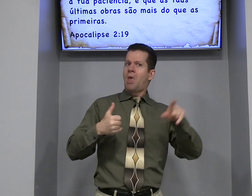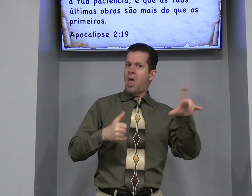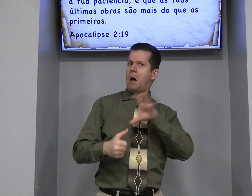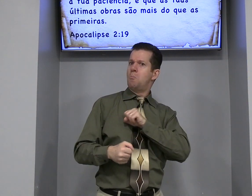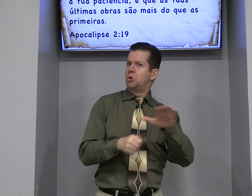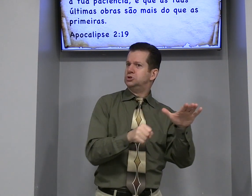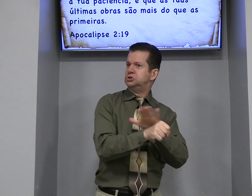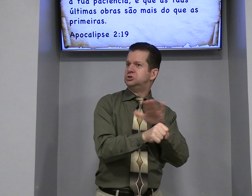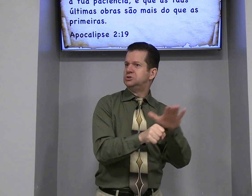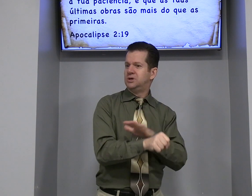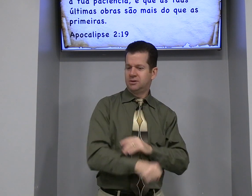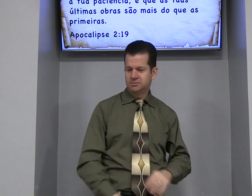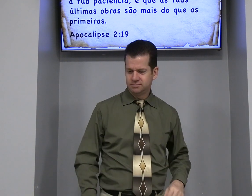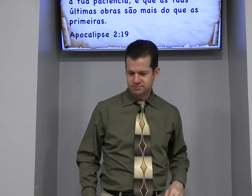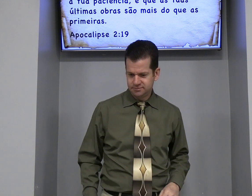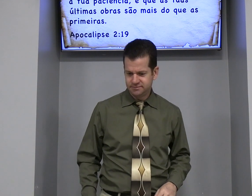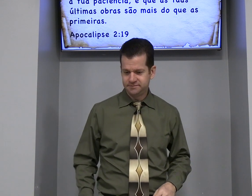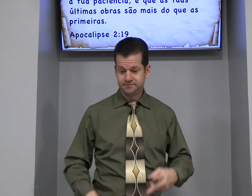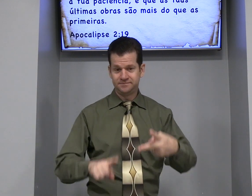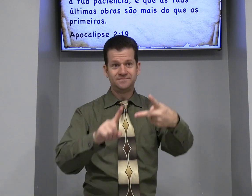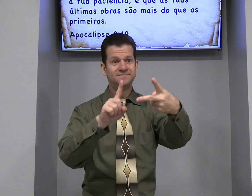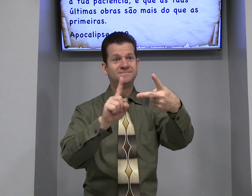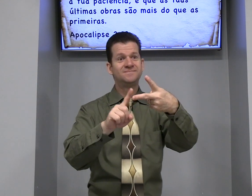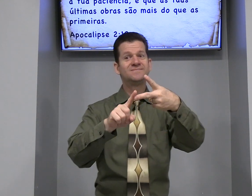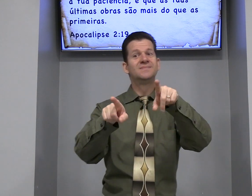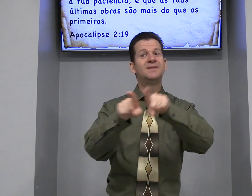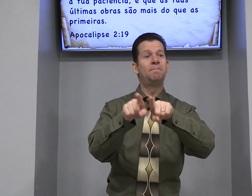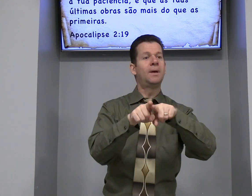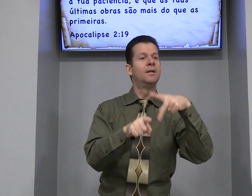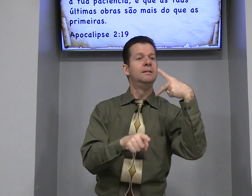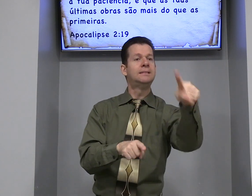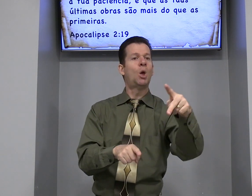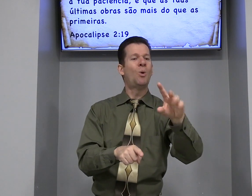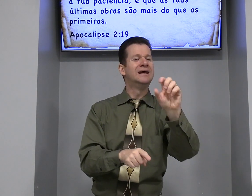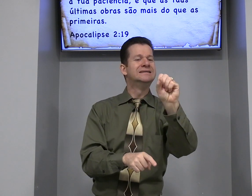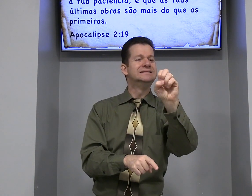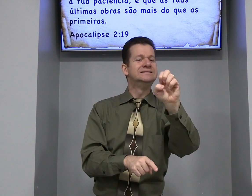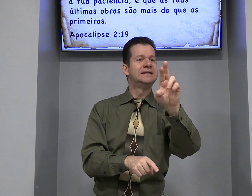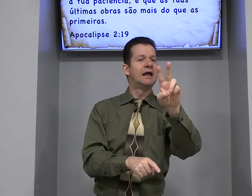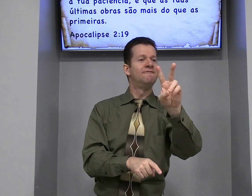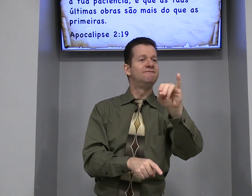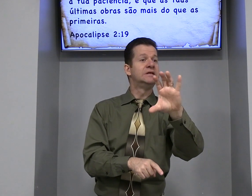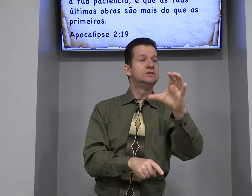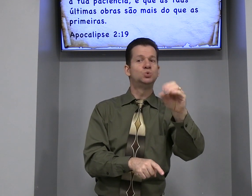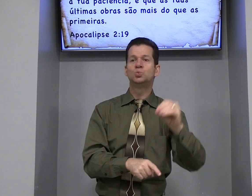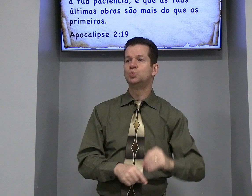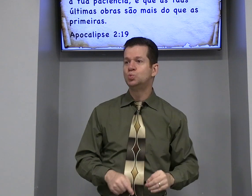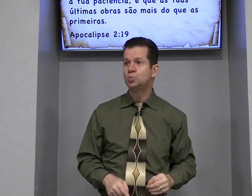E João falou que já ouviu falar do amor dessa igreja.